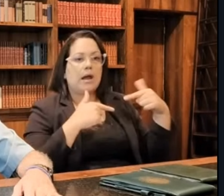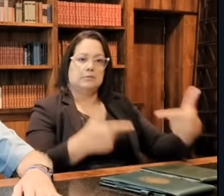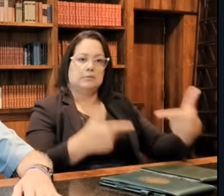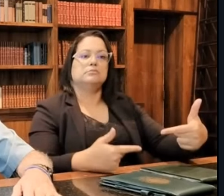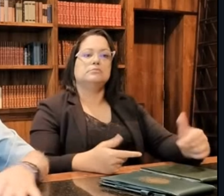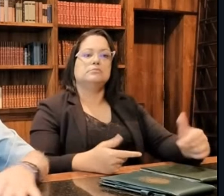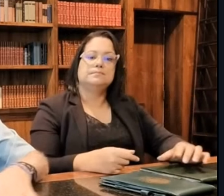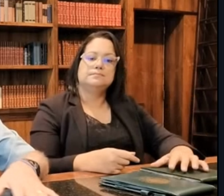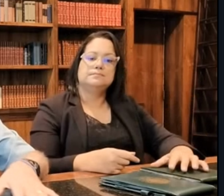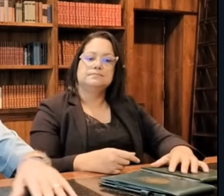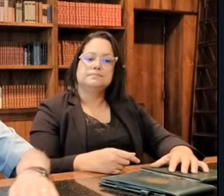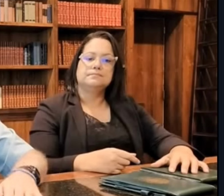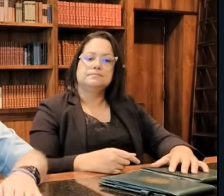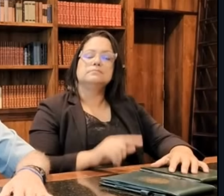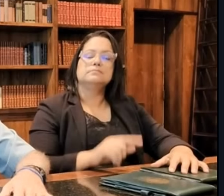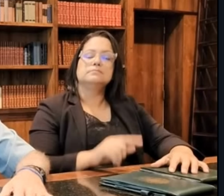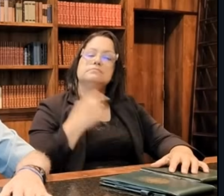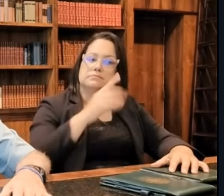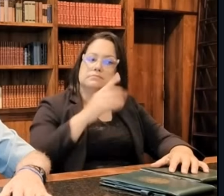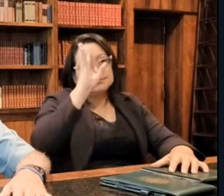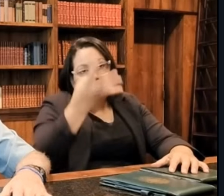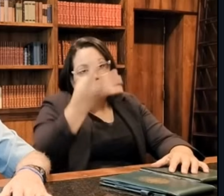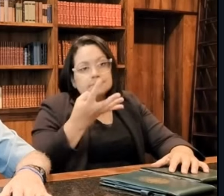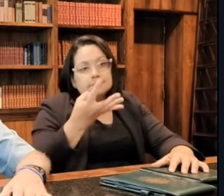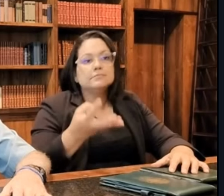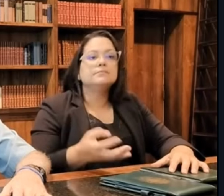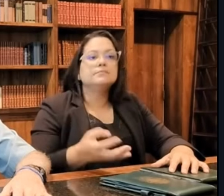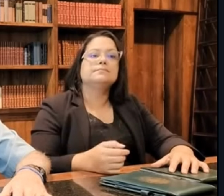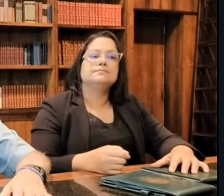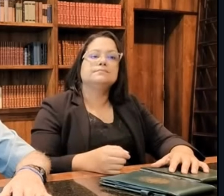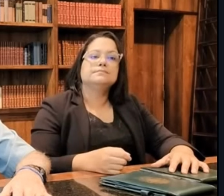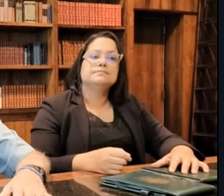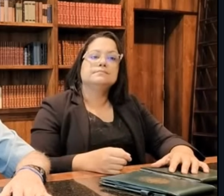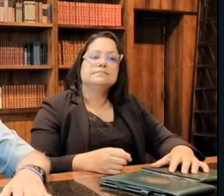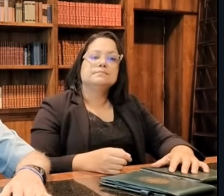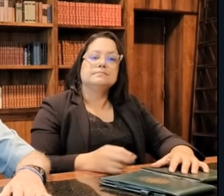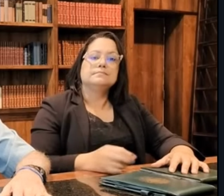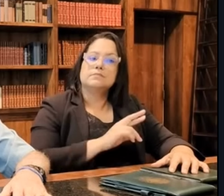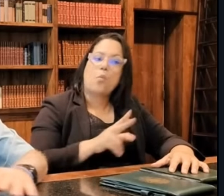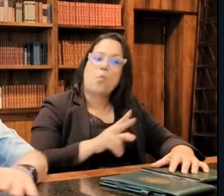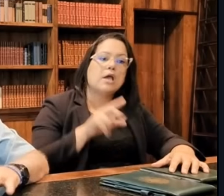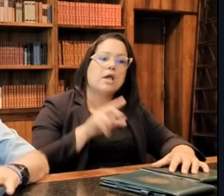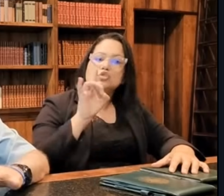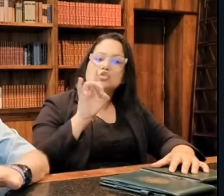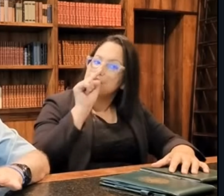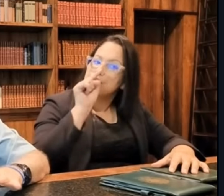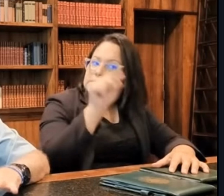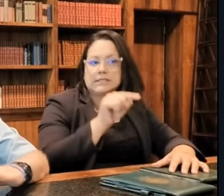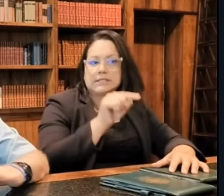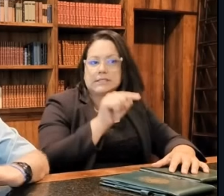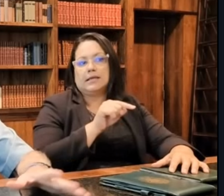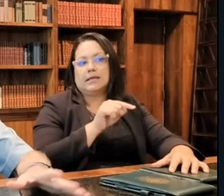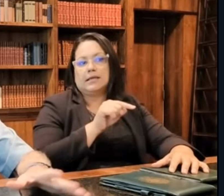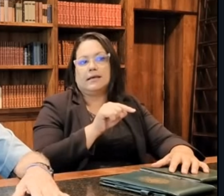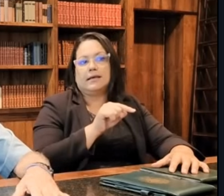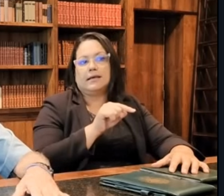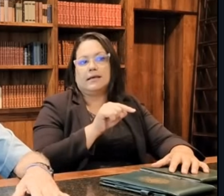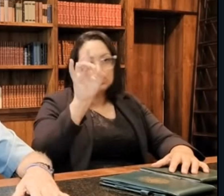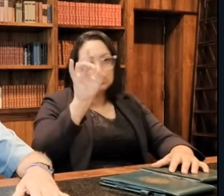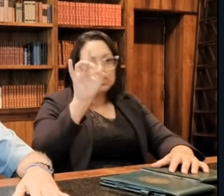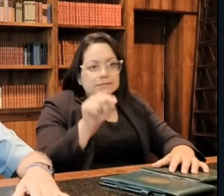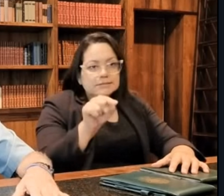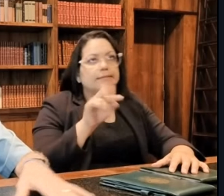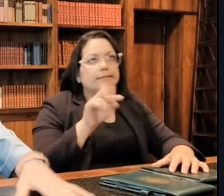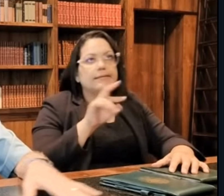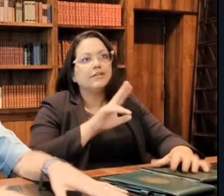pela dificuldade. E a direita eleita irá combater as injustiças. Parodianos,